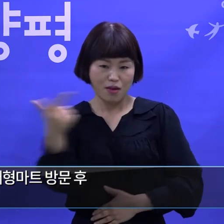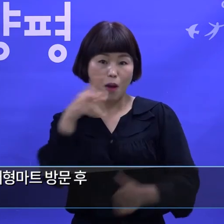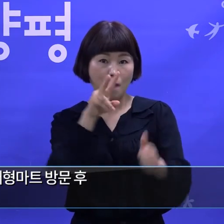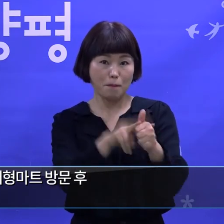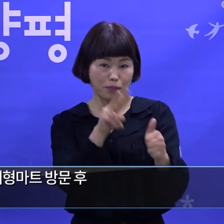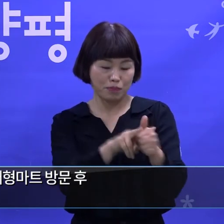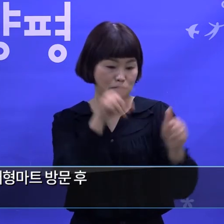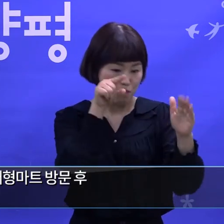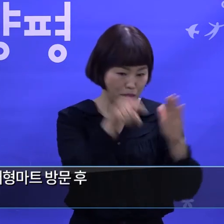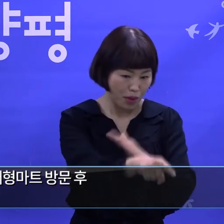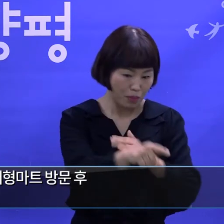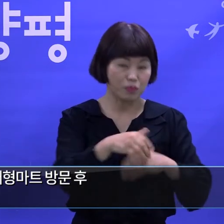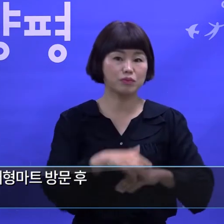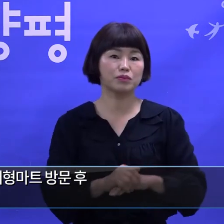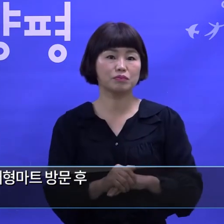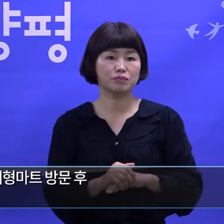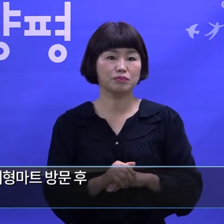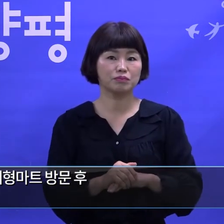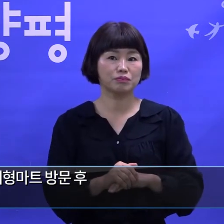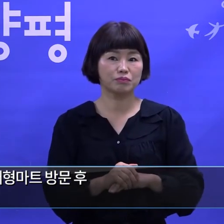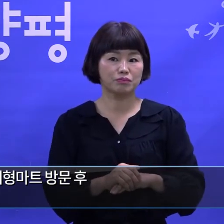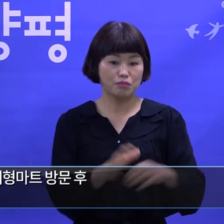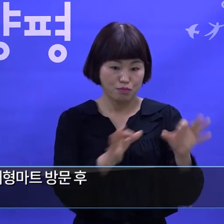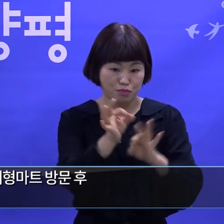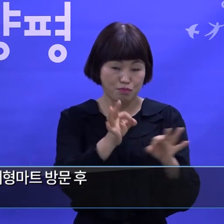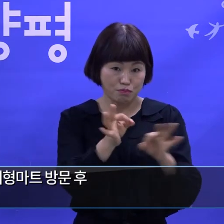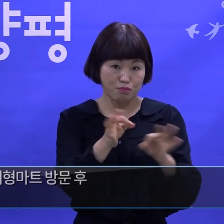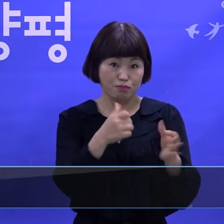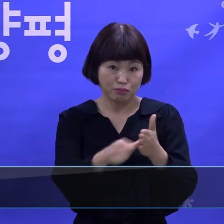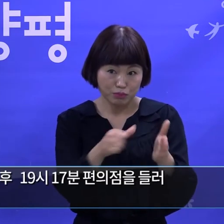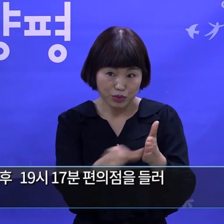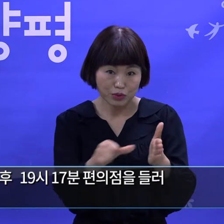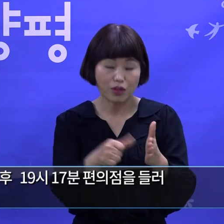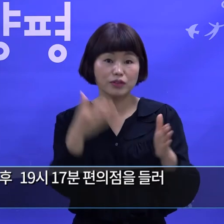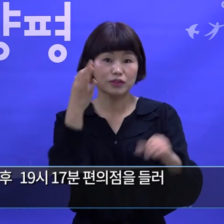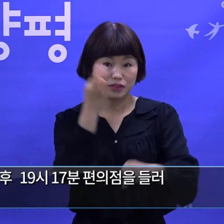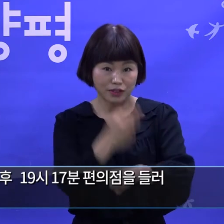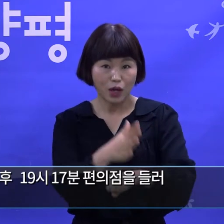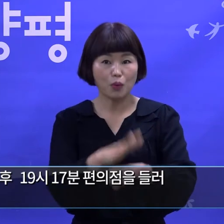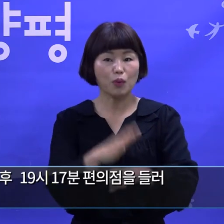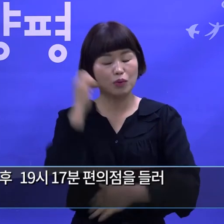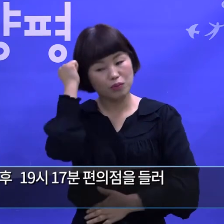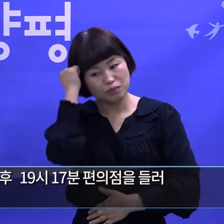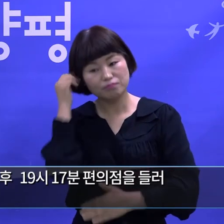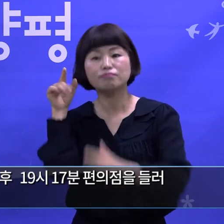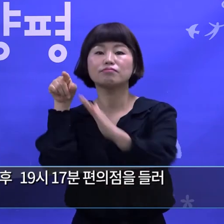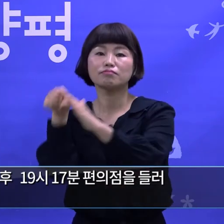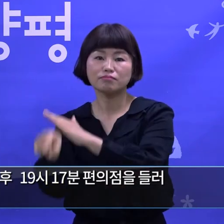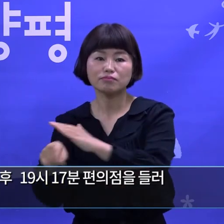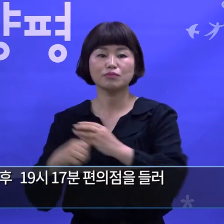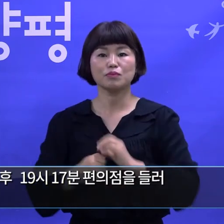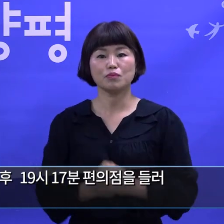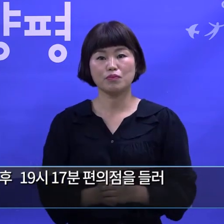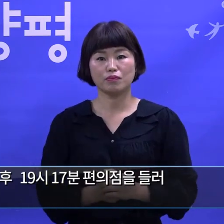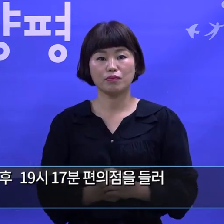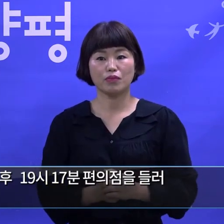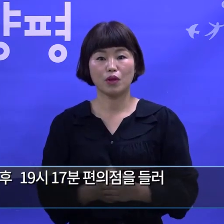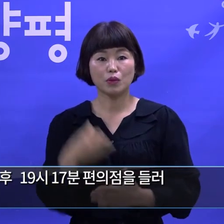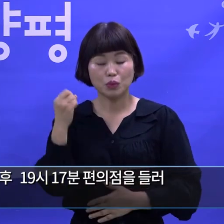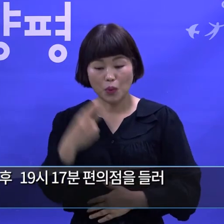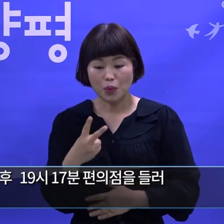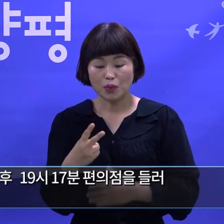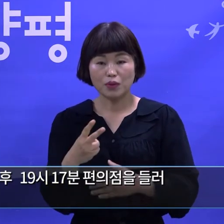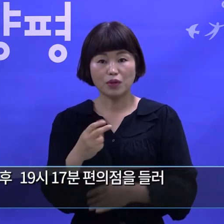15시 15분 숙소로 복귀하였습니다. 이후 18시 15분 도보로